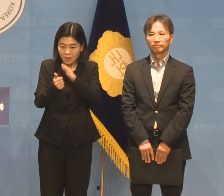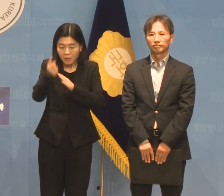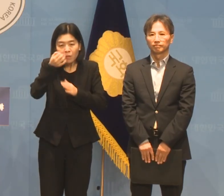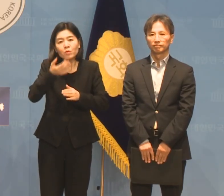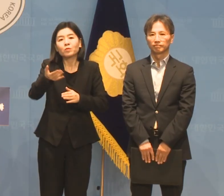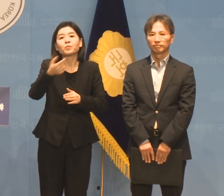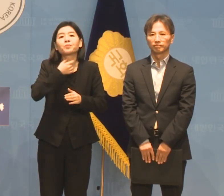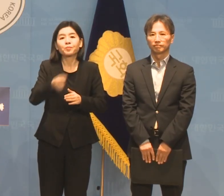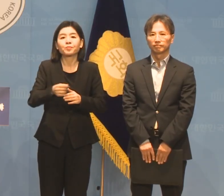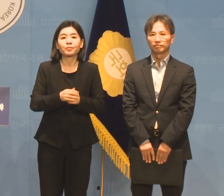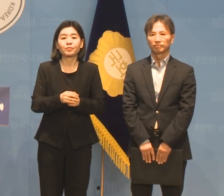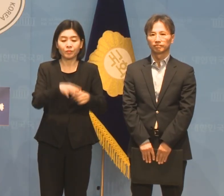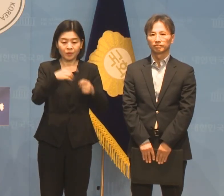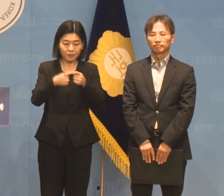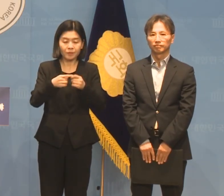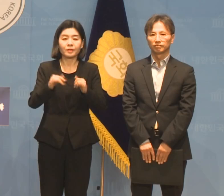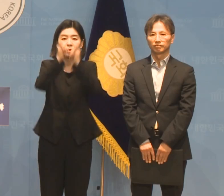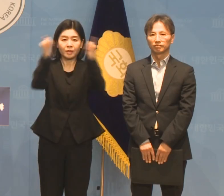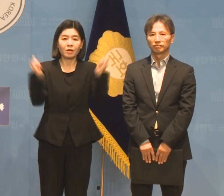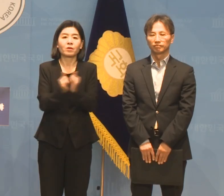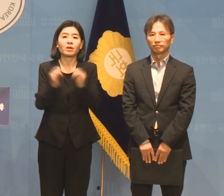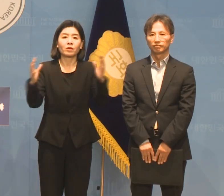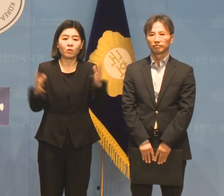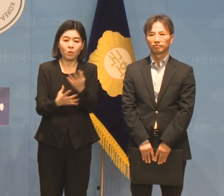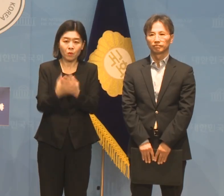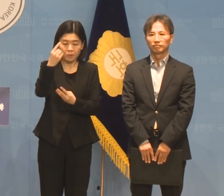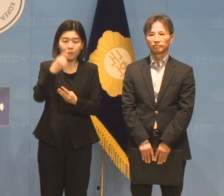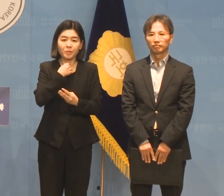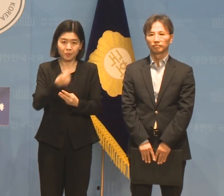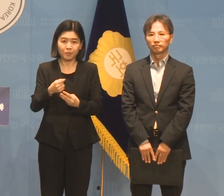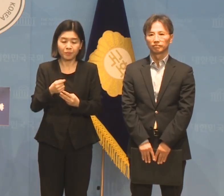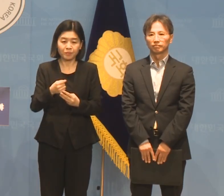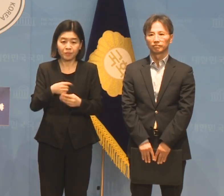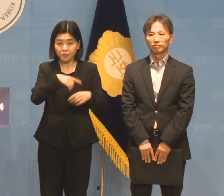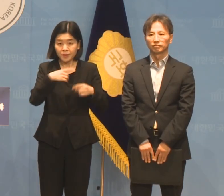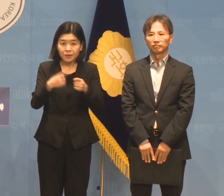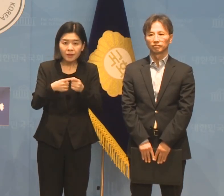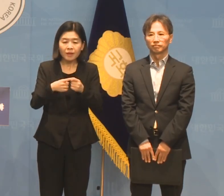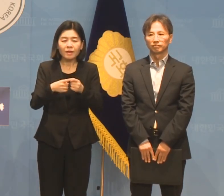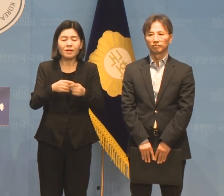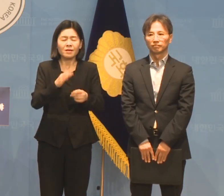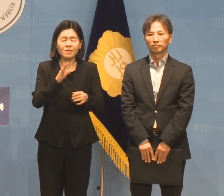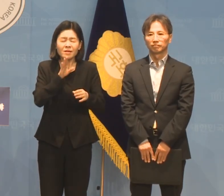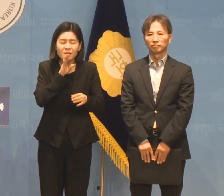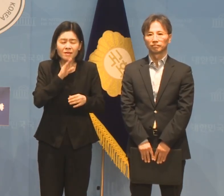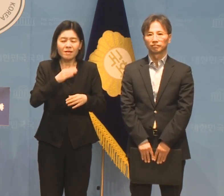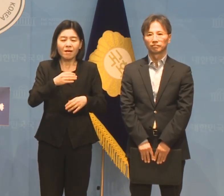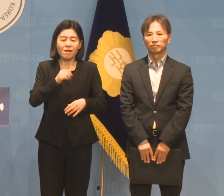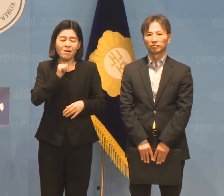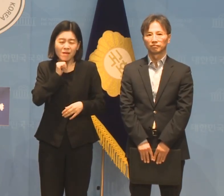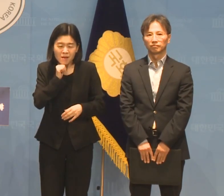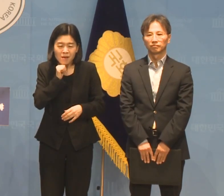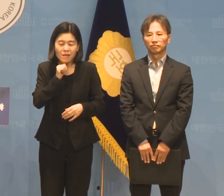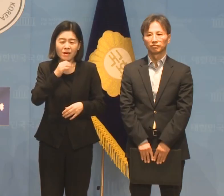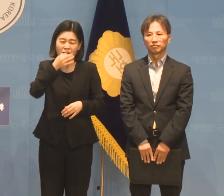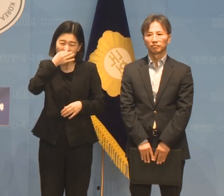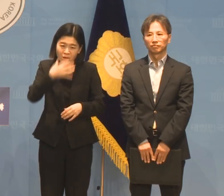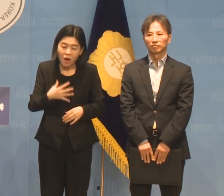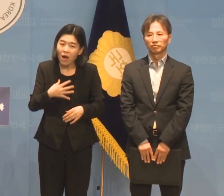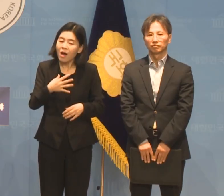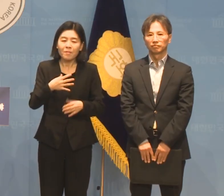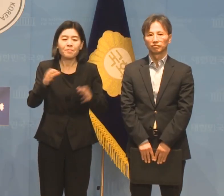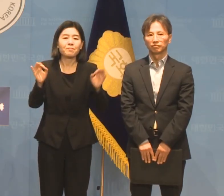사회 통합 분야입니다. 첫째, 절대 빈곤 제로 시대, 품격 있는 선진국을